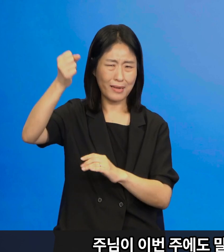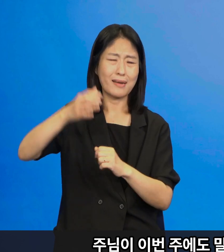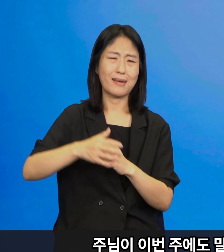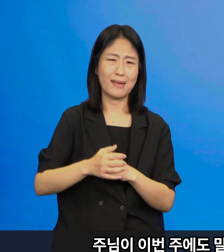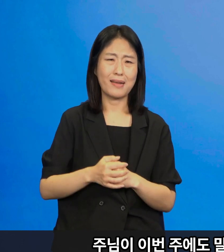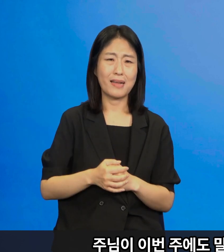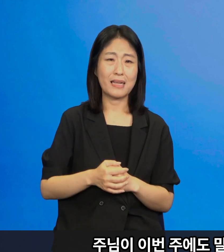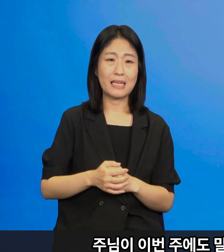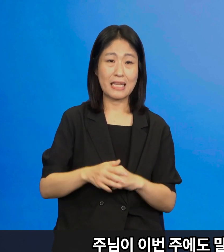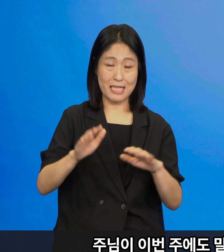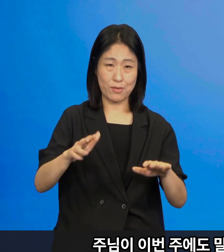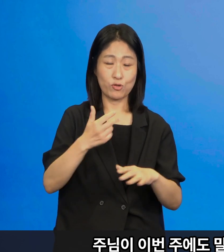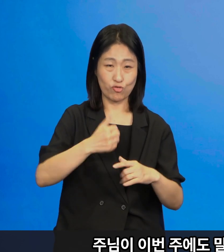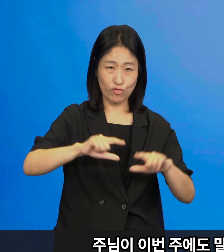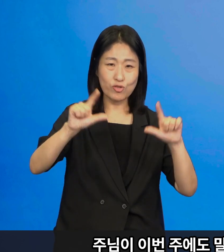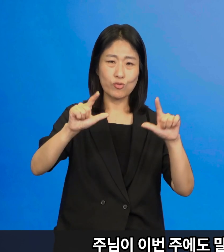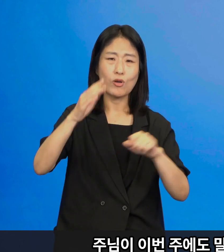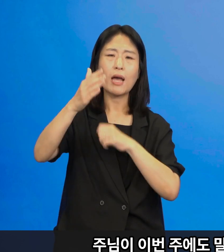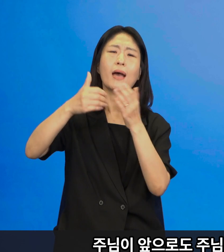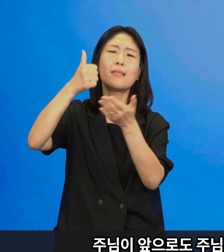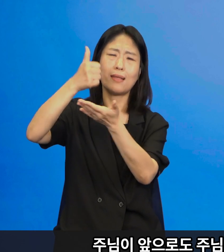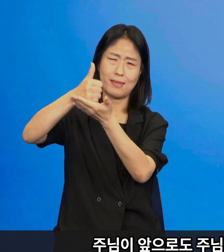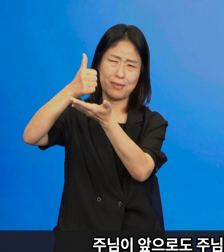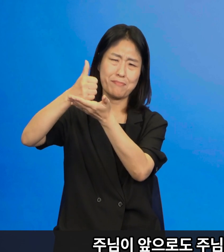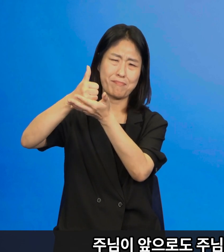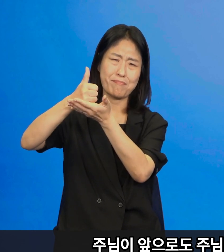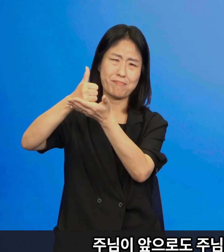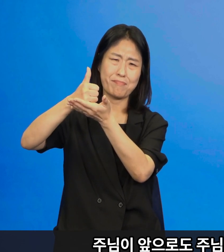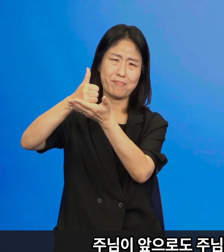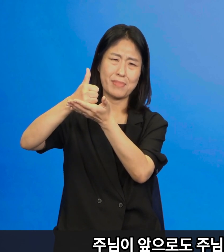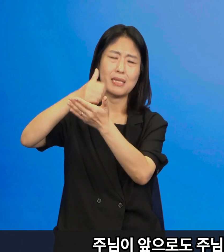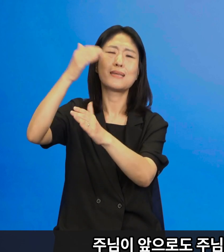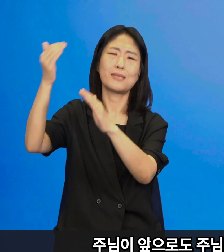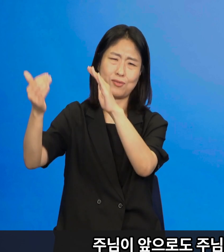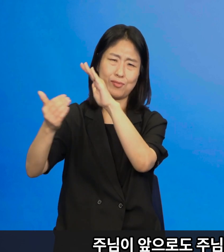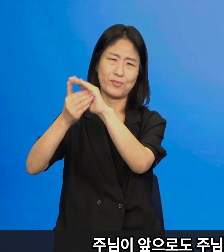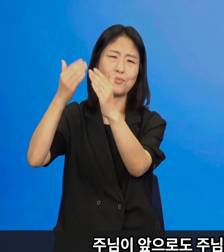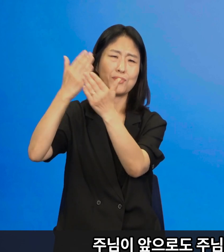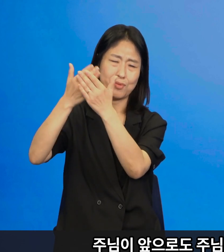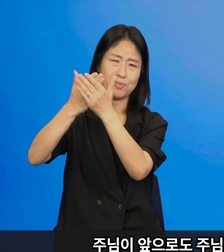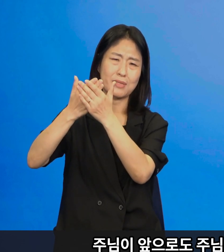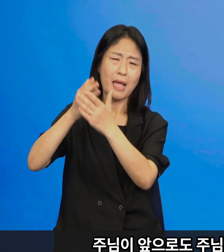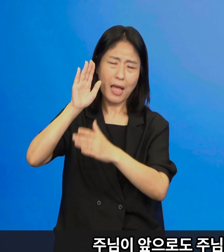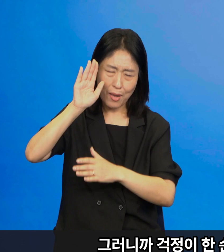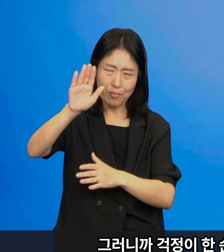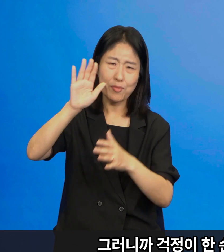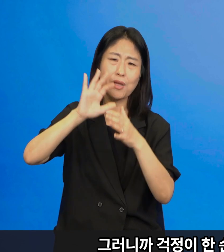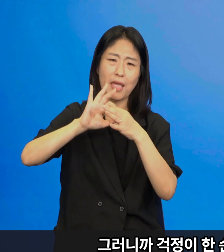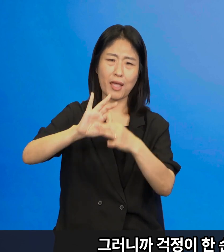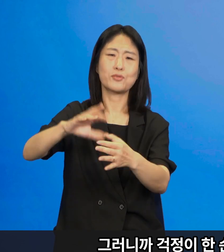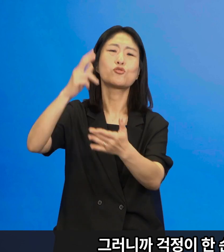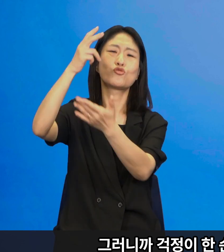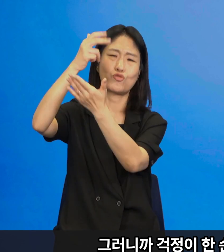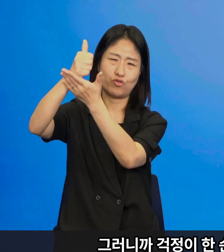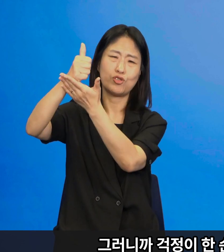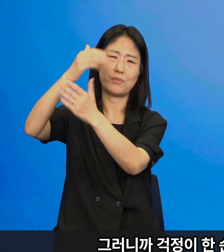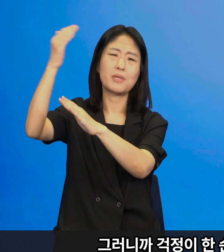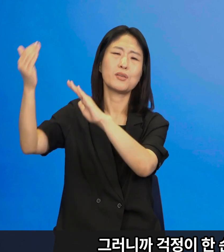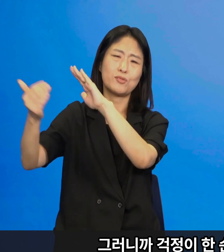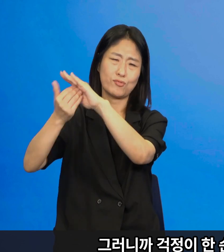주에도 말씀을 전하시면 되겠습니다. 주님이 앞으로도 주님이 계속 하시면 되겠습니다. 그러니까